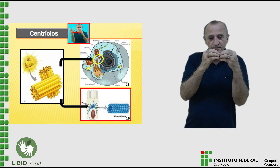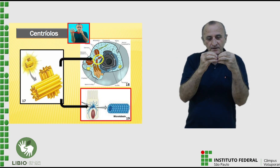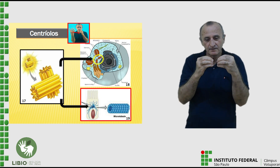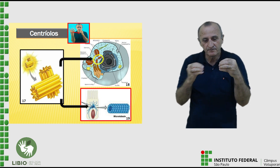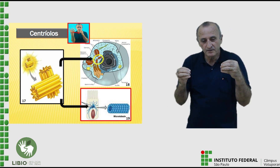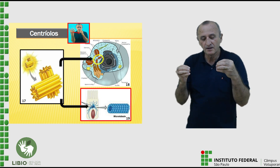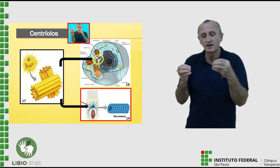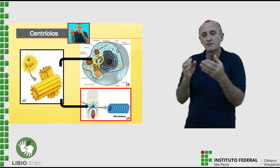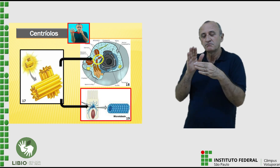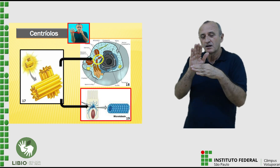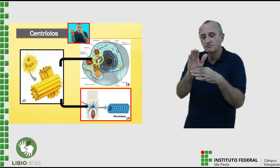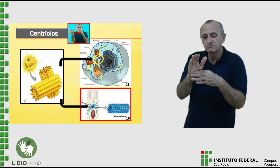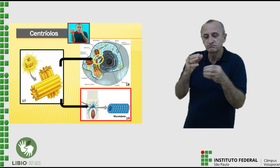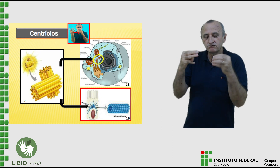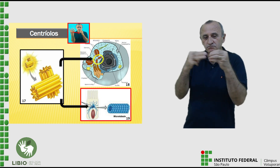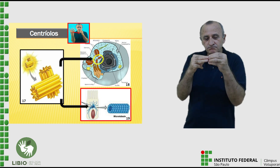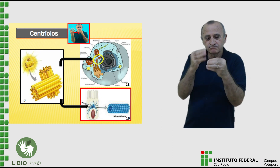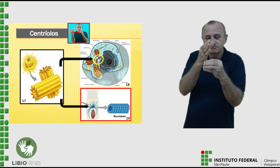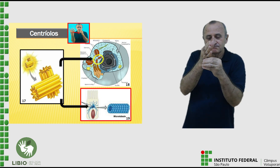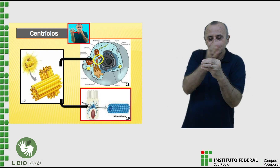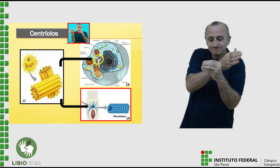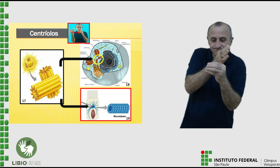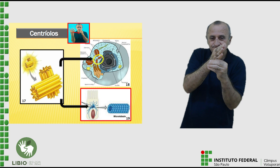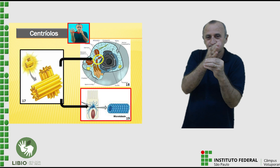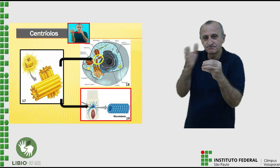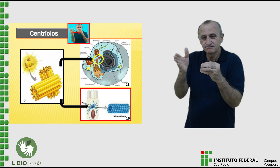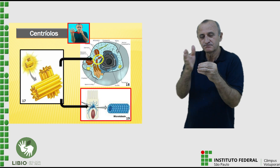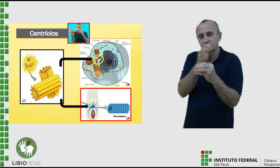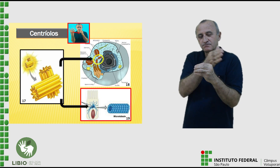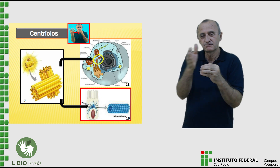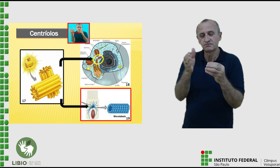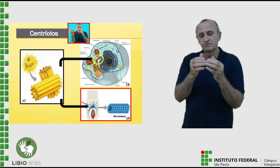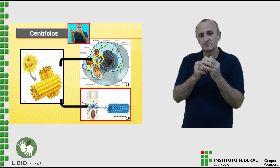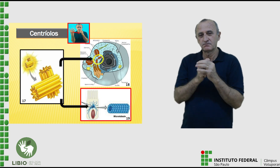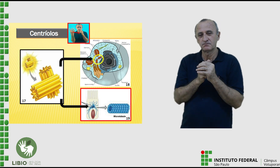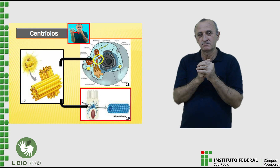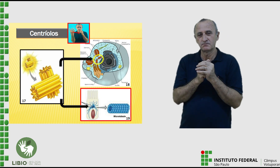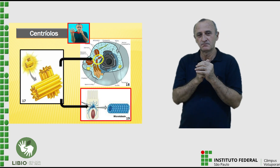meiose auxiliam na divisão celular.